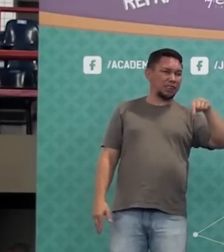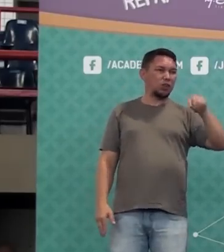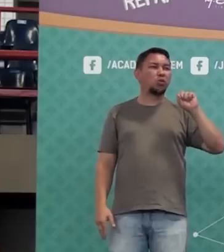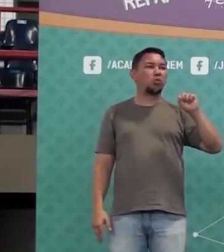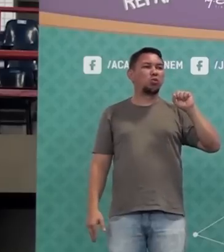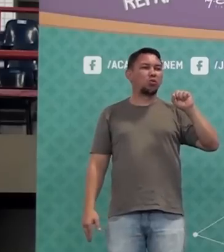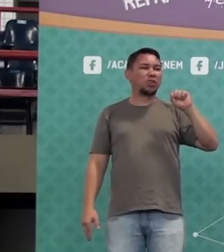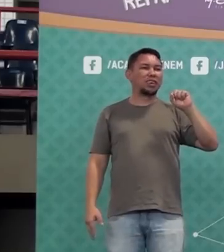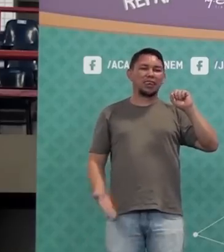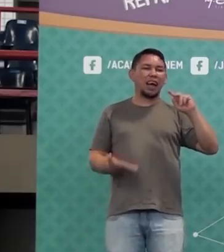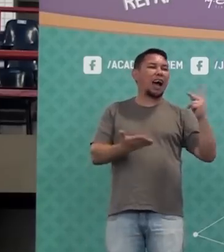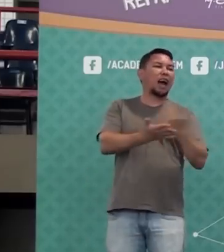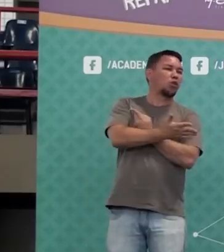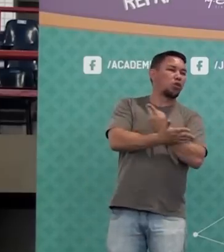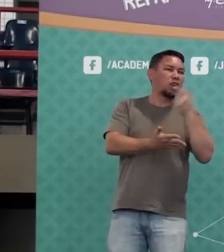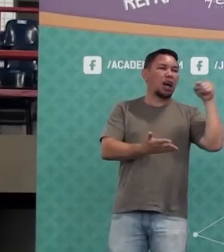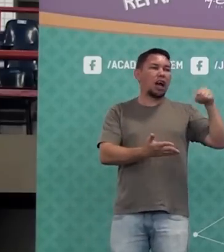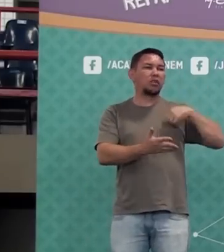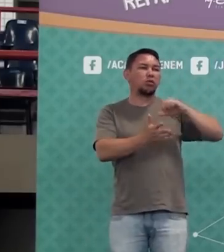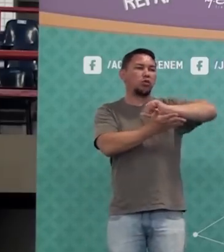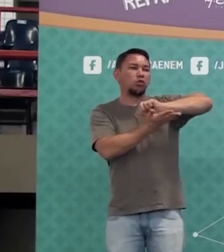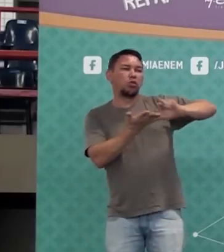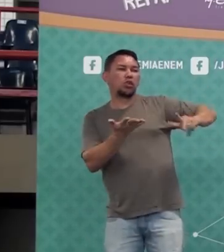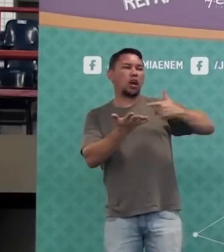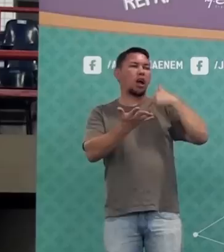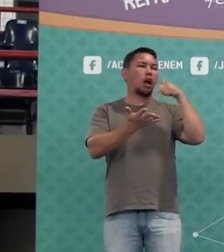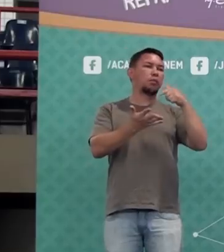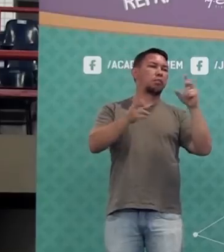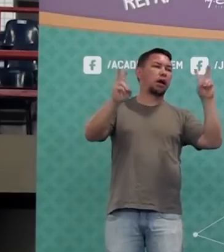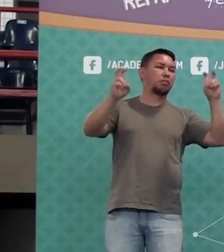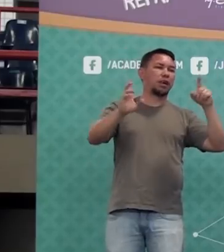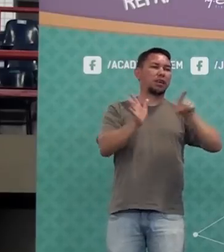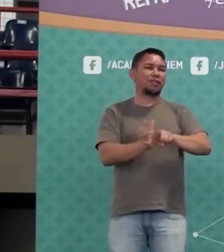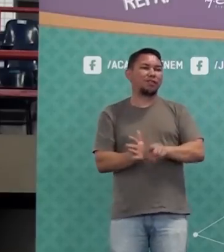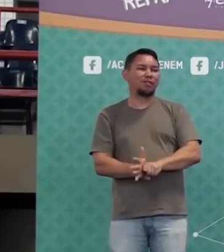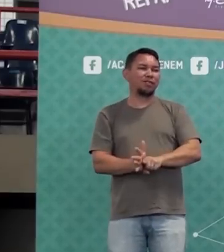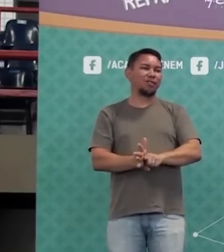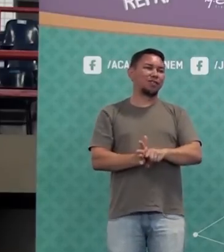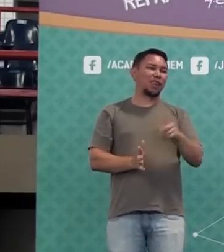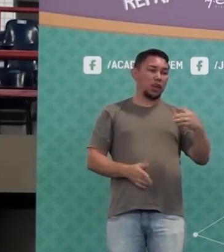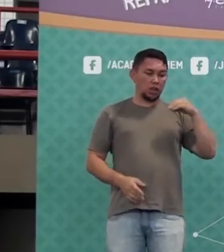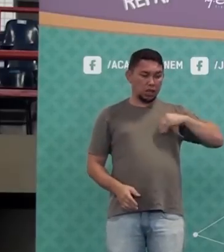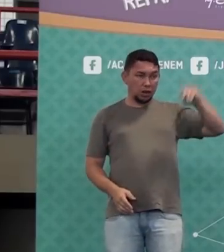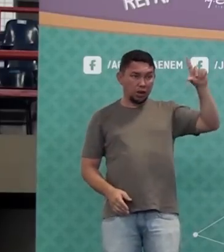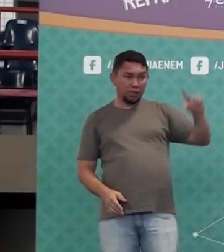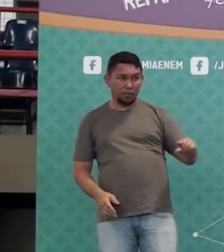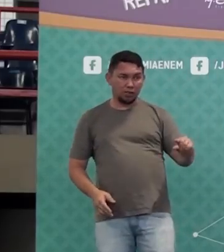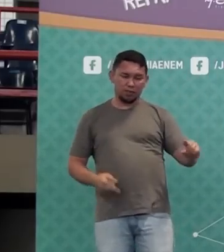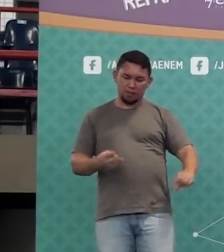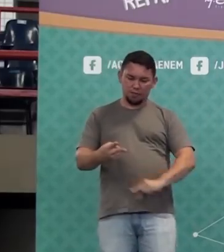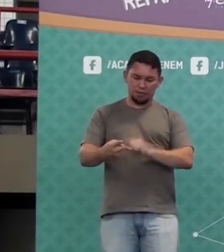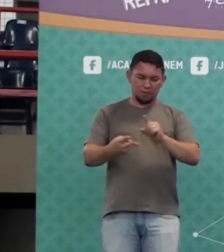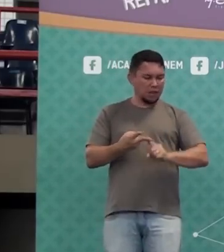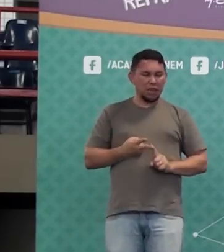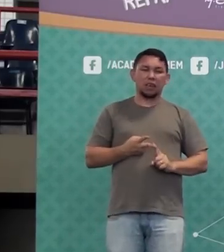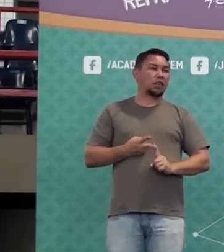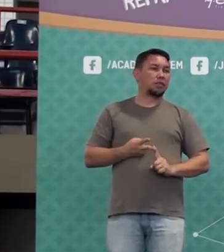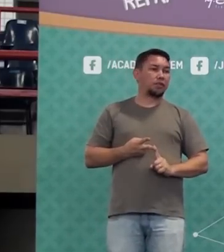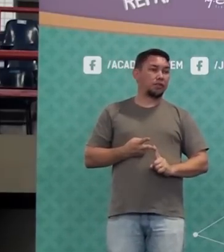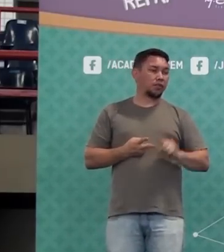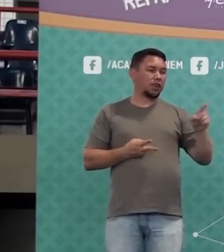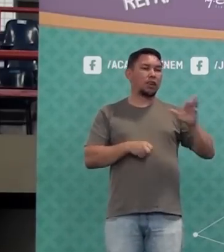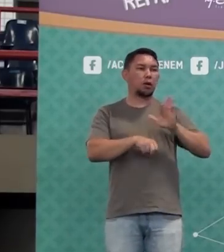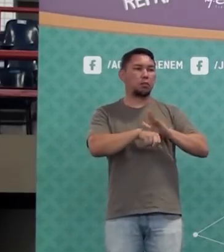pessoal, que envolve uma série de aspectos negativos, não só maus salários. Professores que